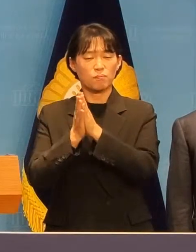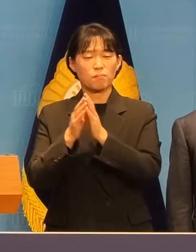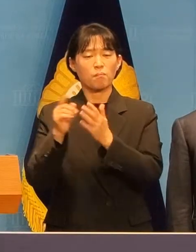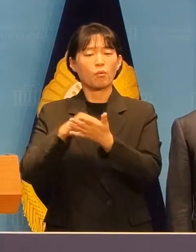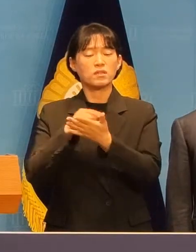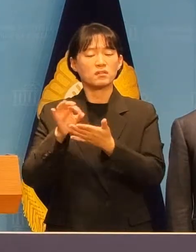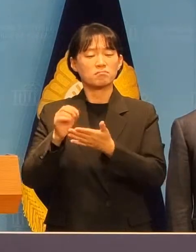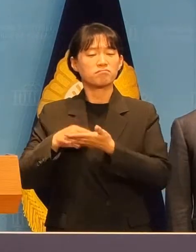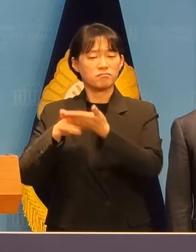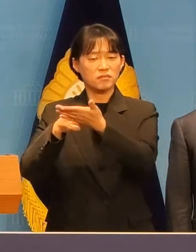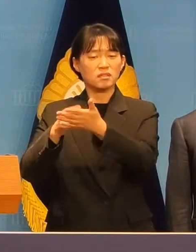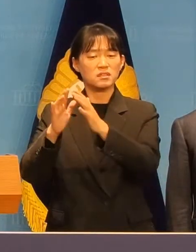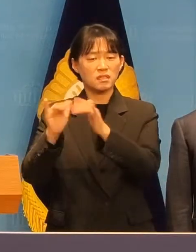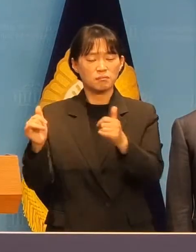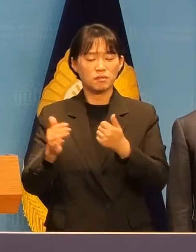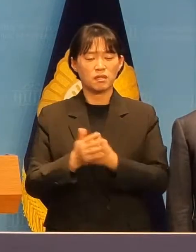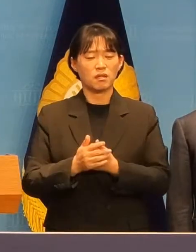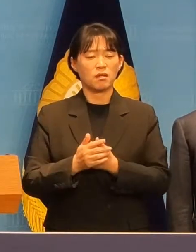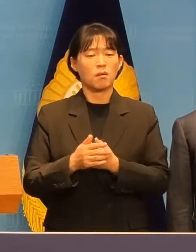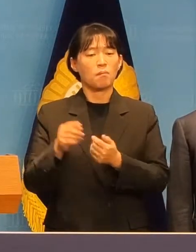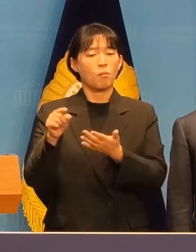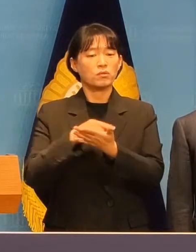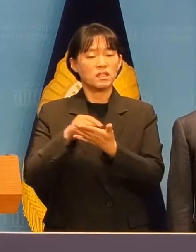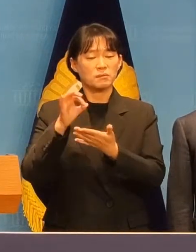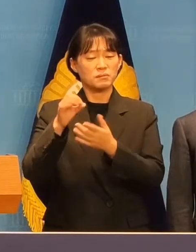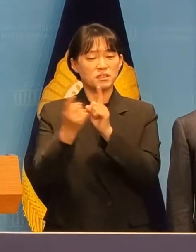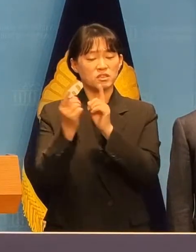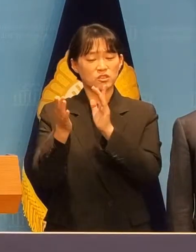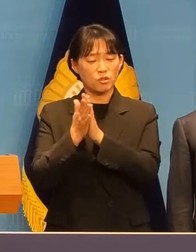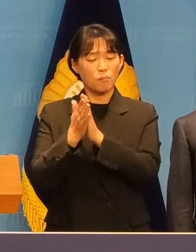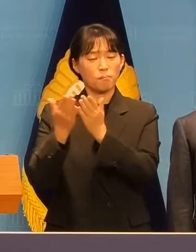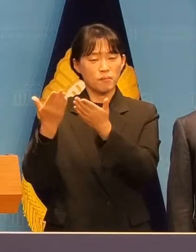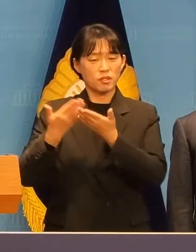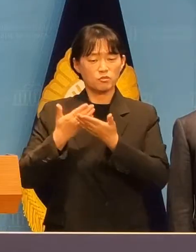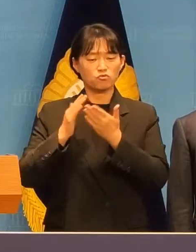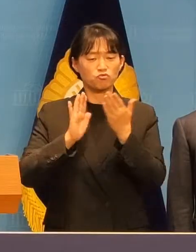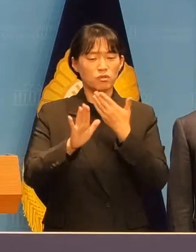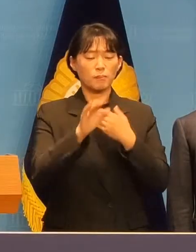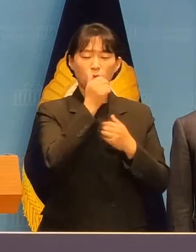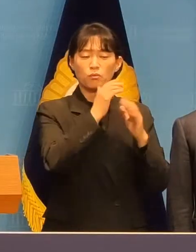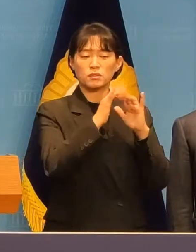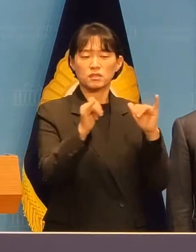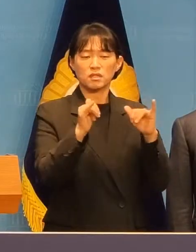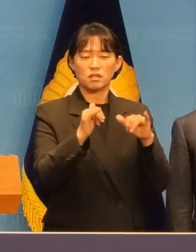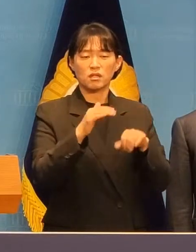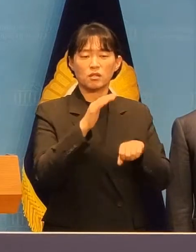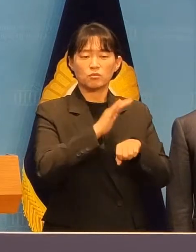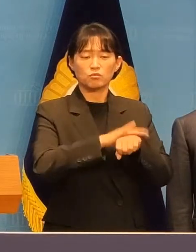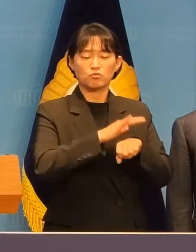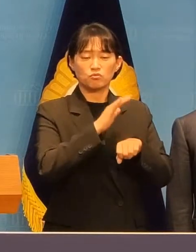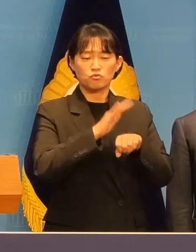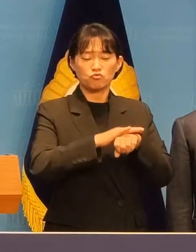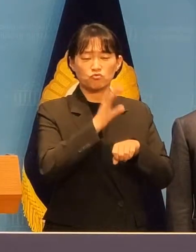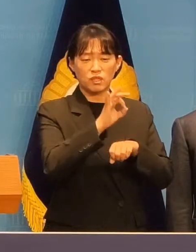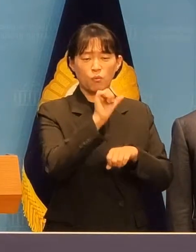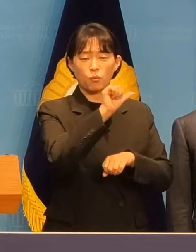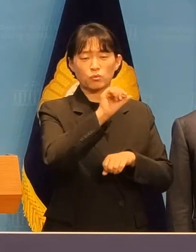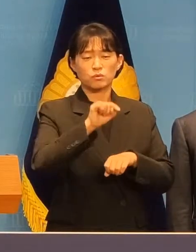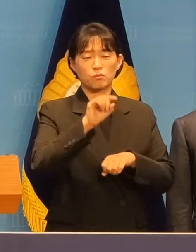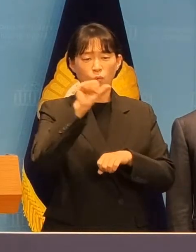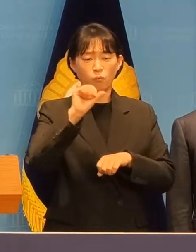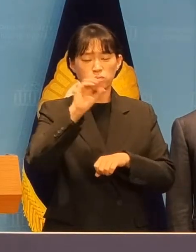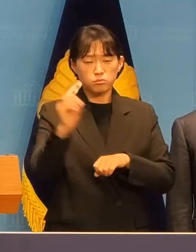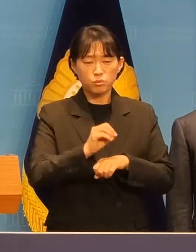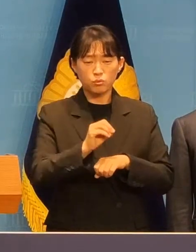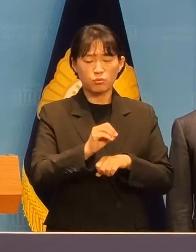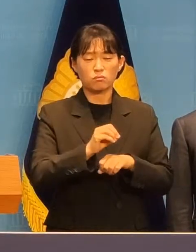유족에게 보상금을 직접 수령한 후 자신에게 변호사 수임료 5.5%를 요구하는 그